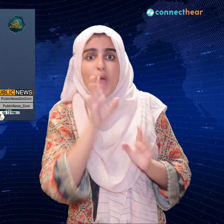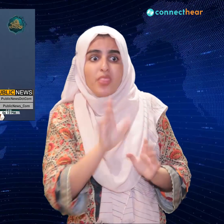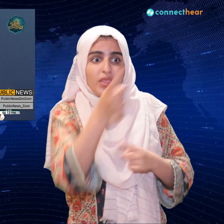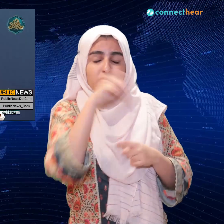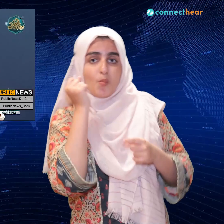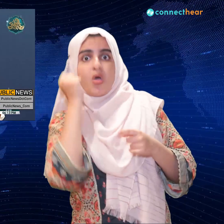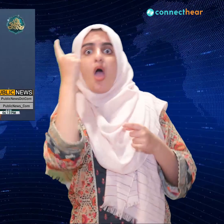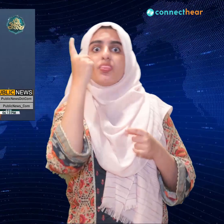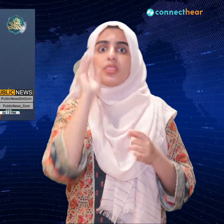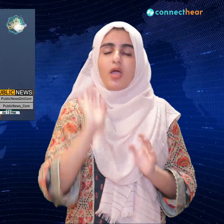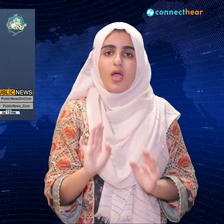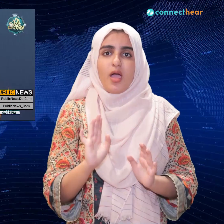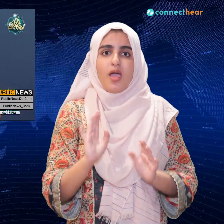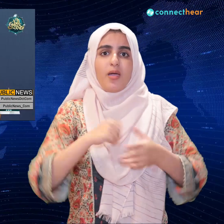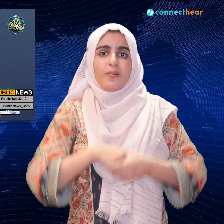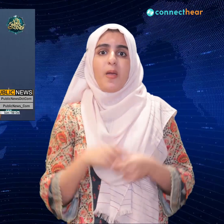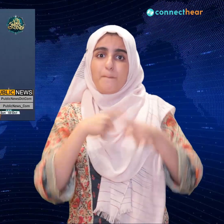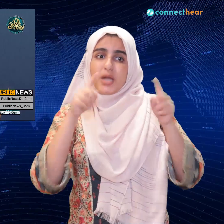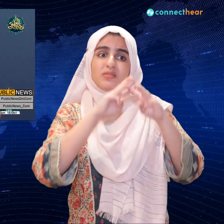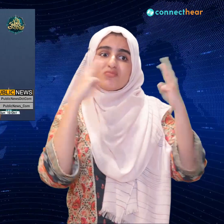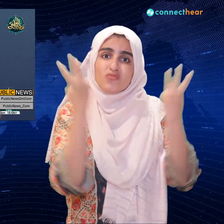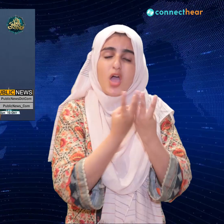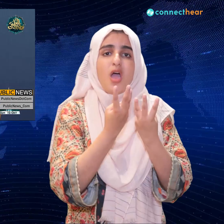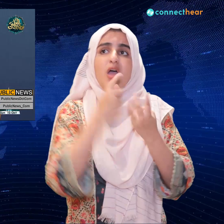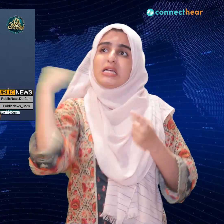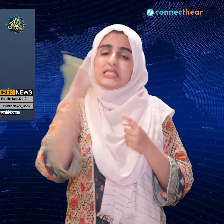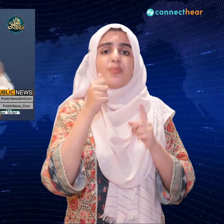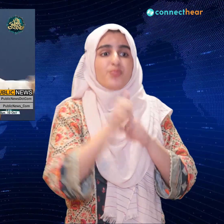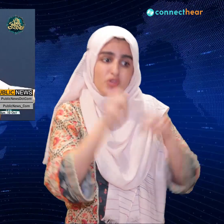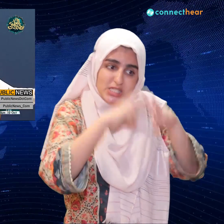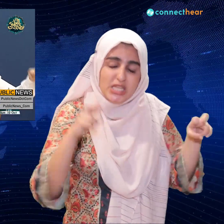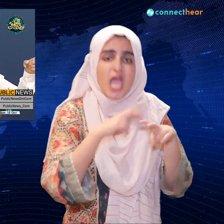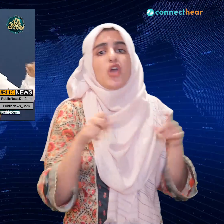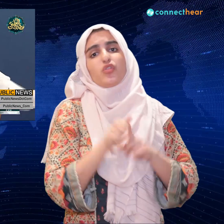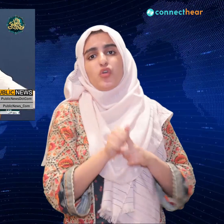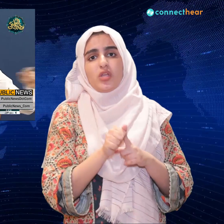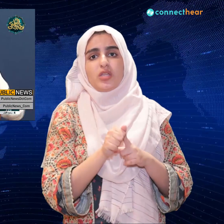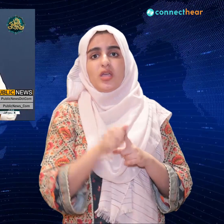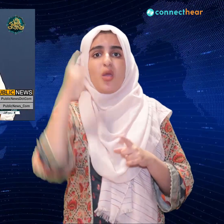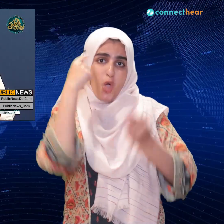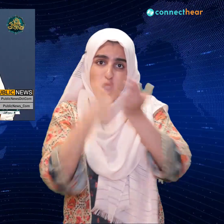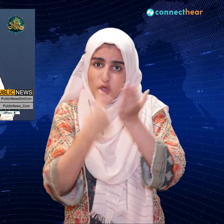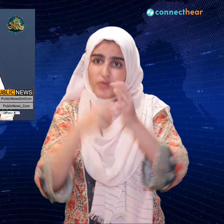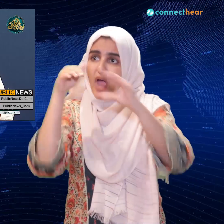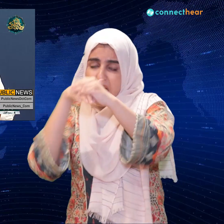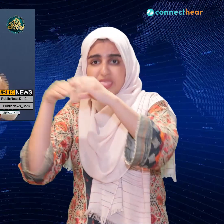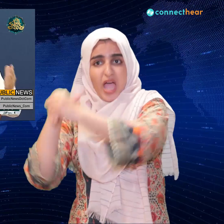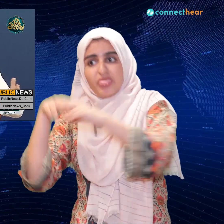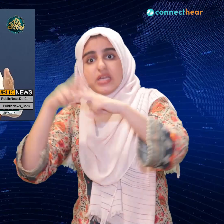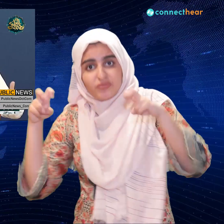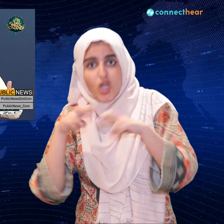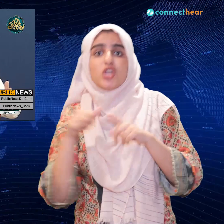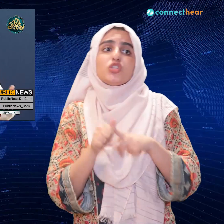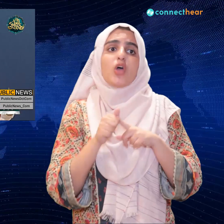چیز بتا رہا ہوں, لیکن ہر معاشرے کے اندر یہ ریسرچ سب سے امپورٹنٹ ہے. اور یہ ہوتی ہے یونیورسٹیز کے اندر ریسرچ.